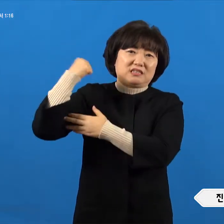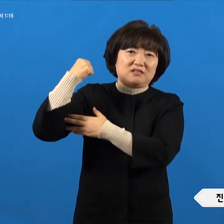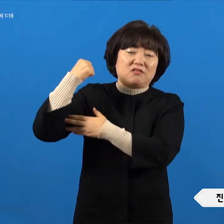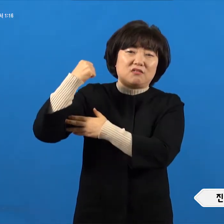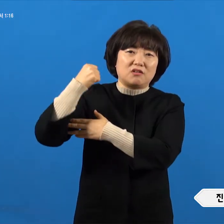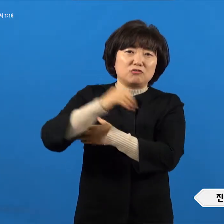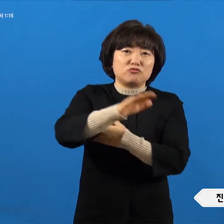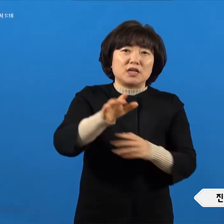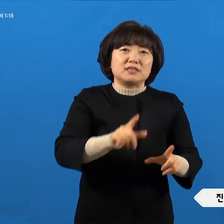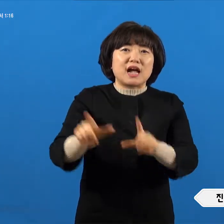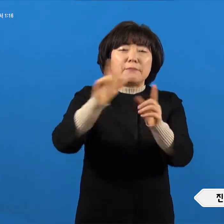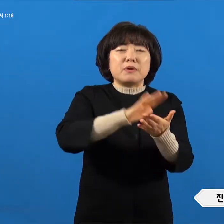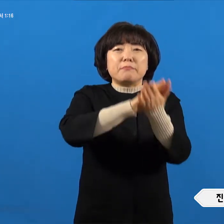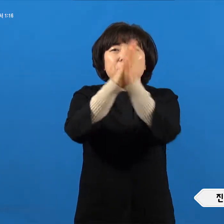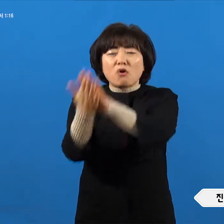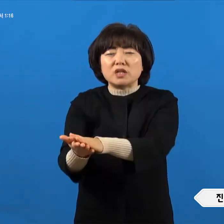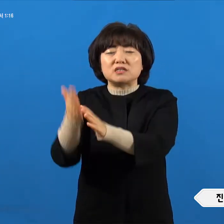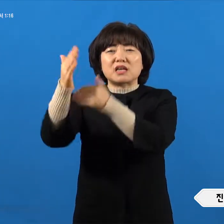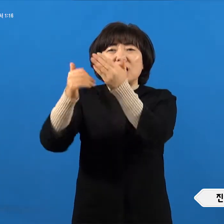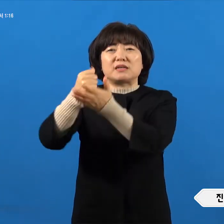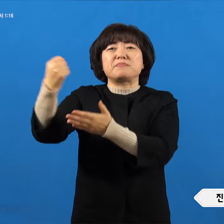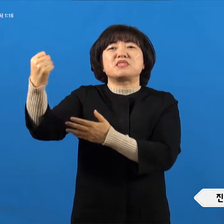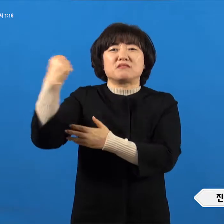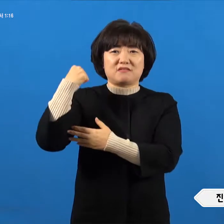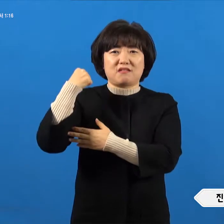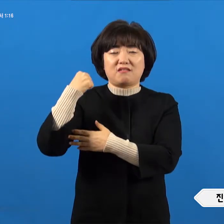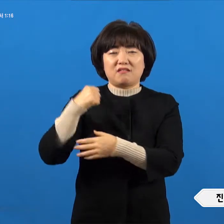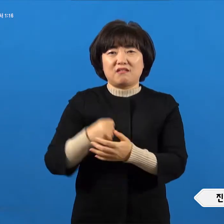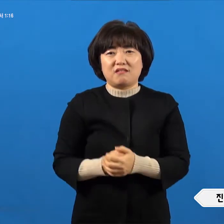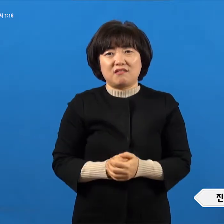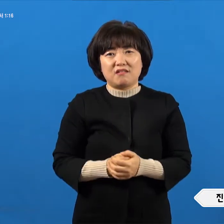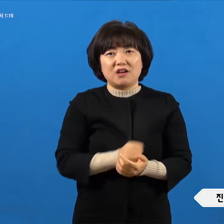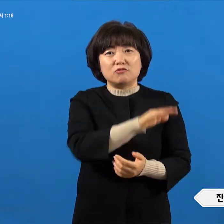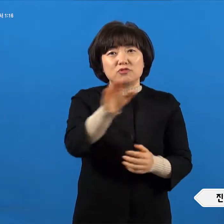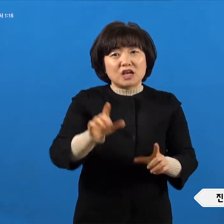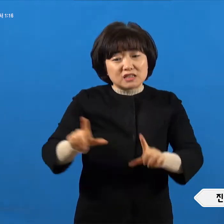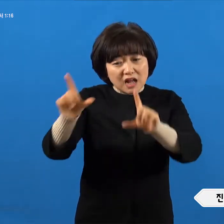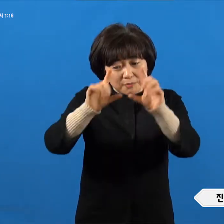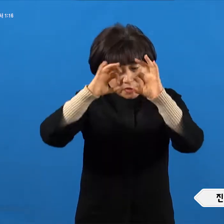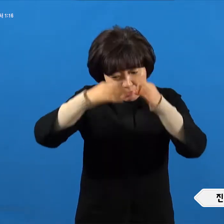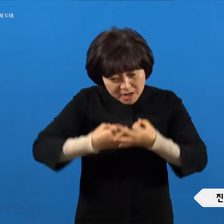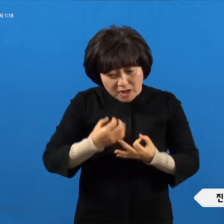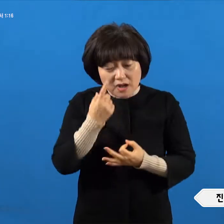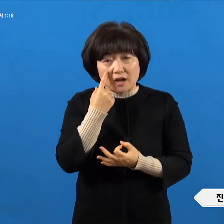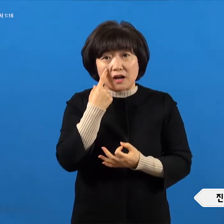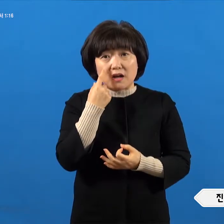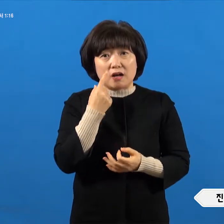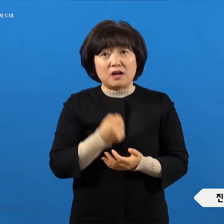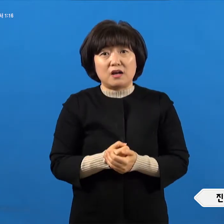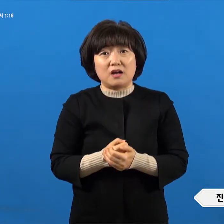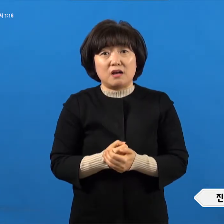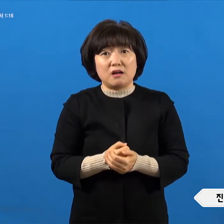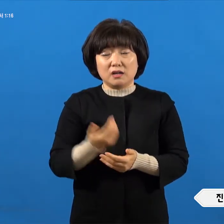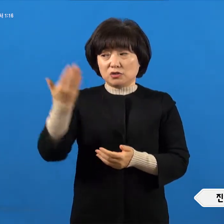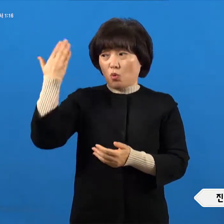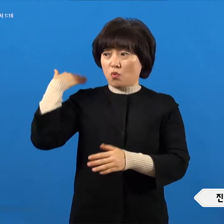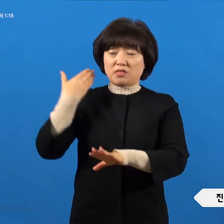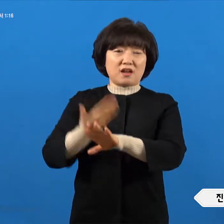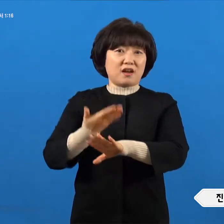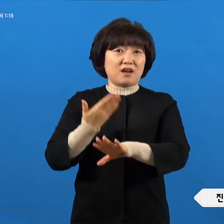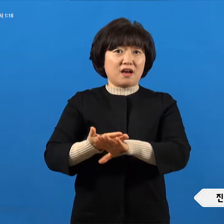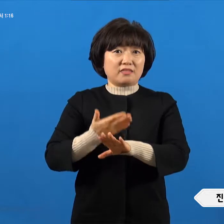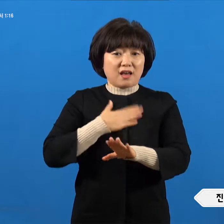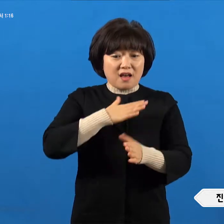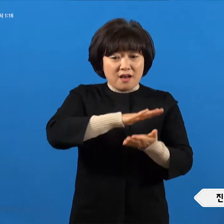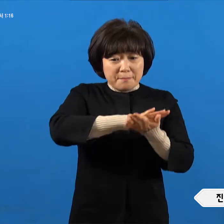삶을 변화시키는 하나님의 능력. 우리의 삶을 돌아보십시오. 정과 다른 내